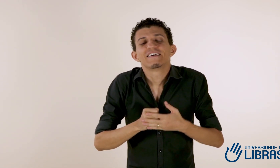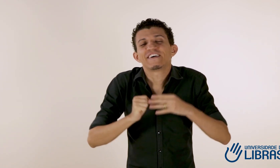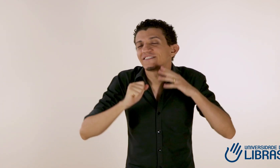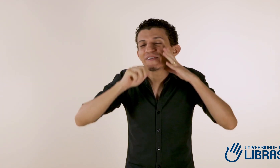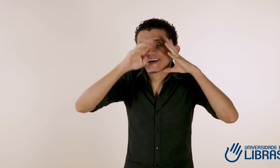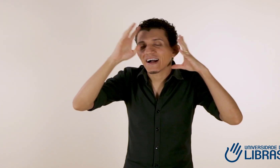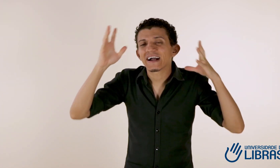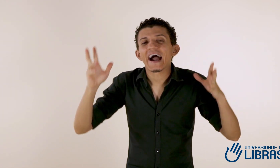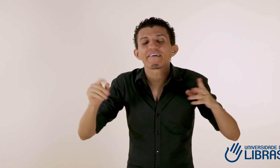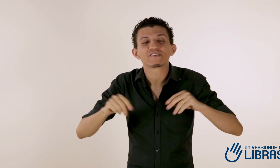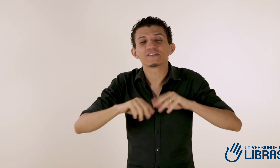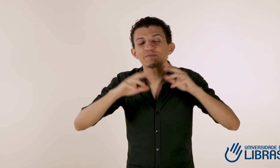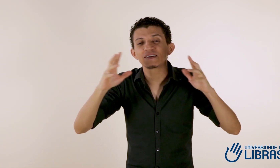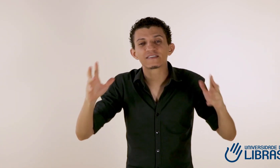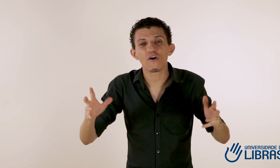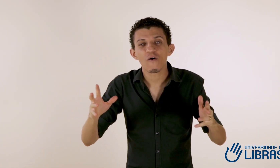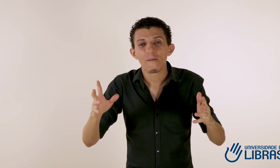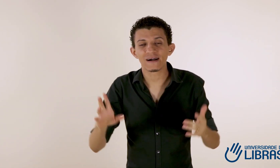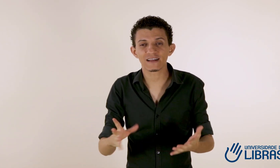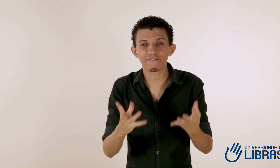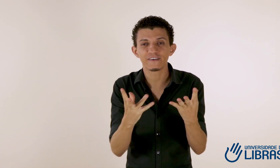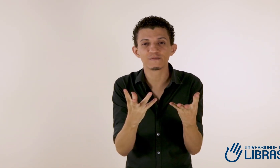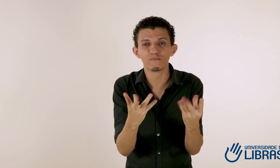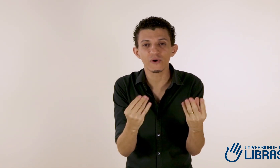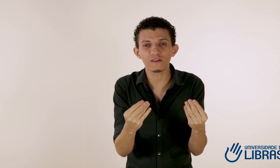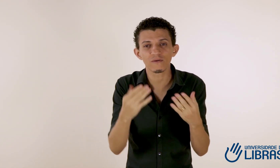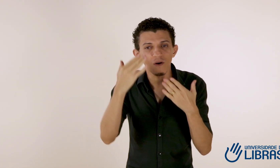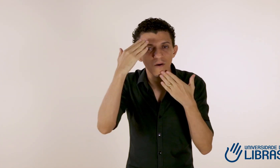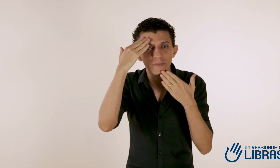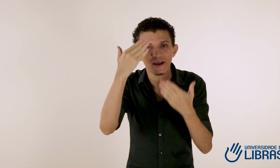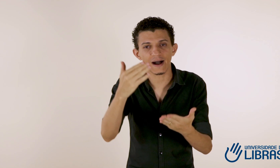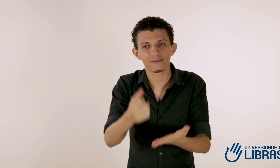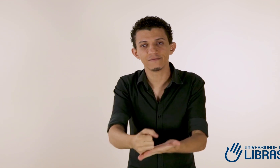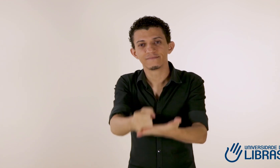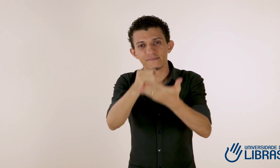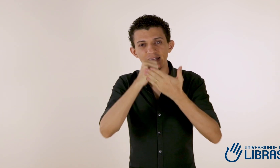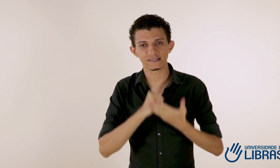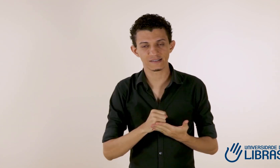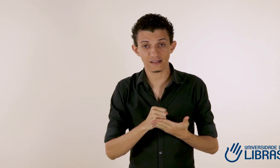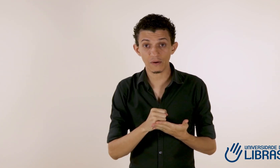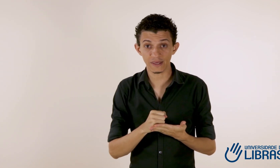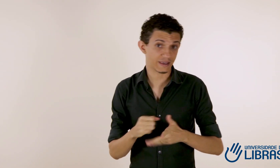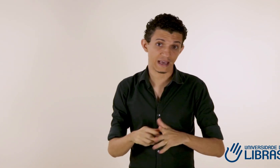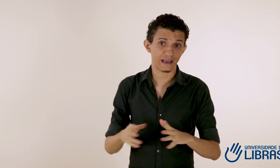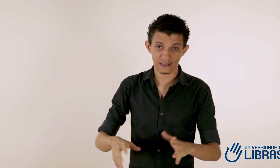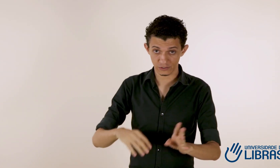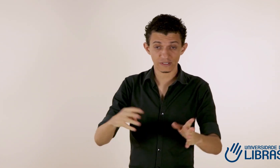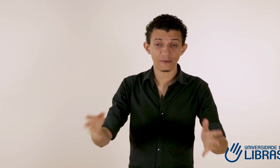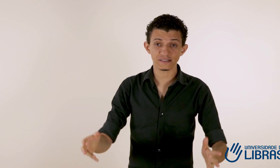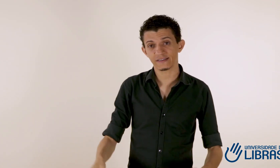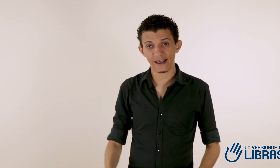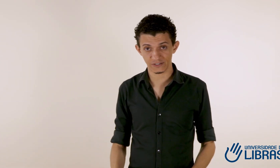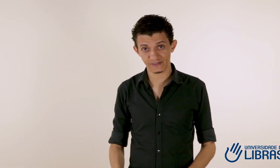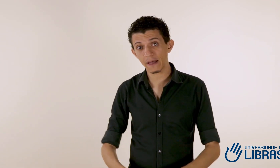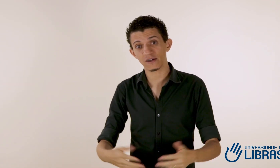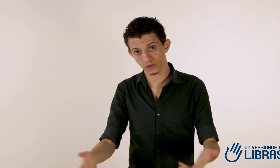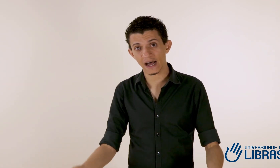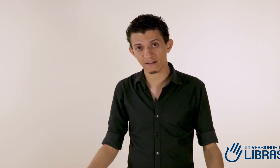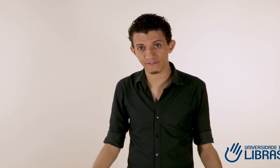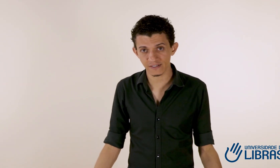faz toda aquela cara, faz toda a expressão, mas ela fez muito obrigado. E esse sinal aqui, que é justamente essa ideia de ter me ajudado a fazer